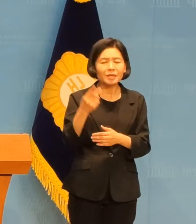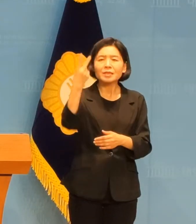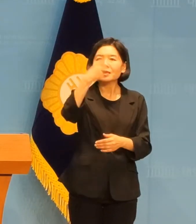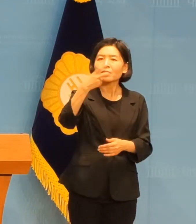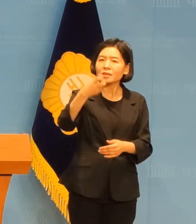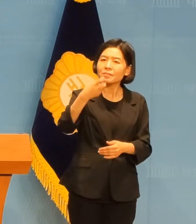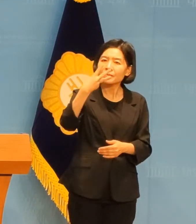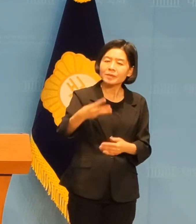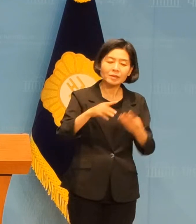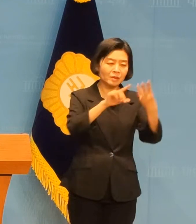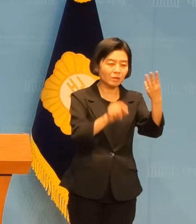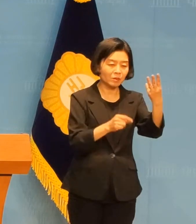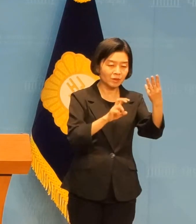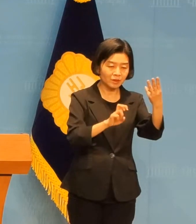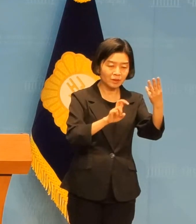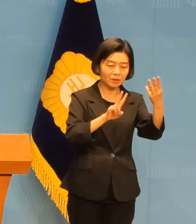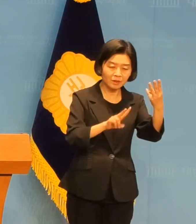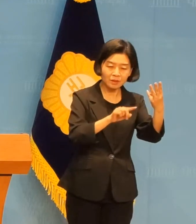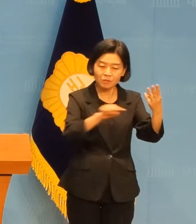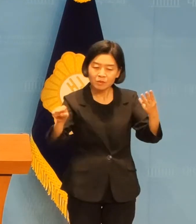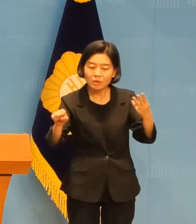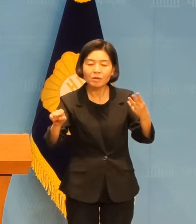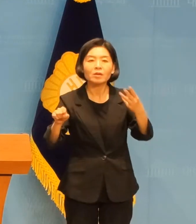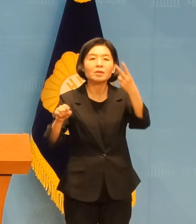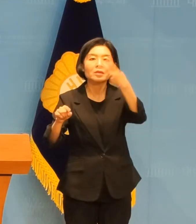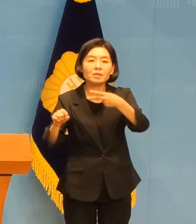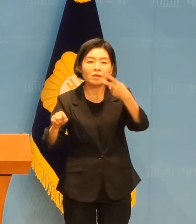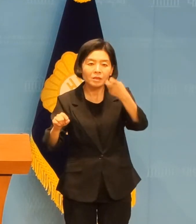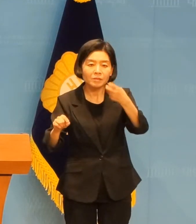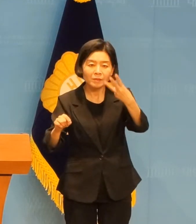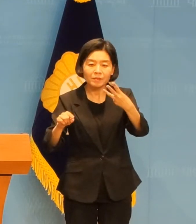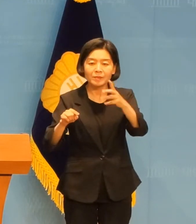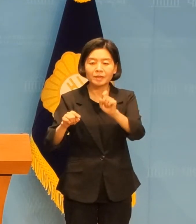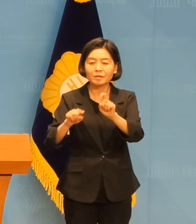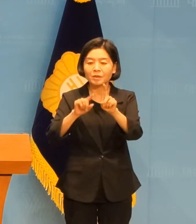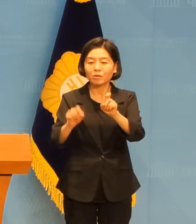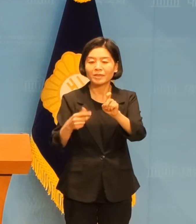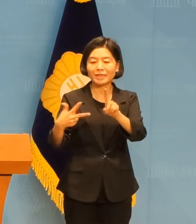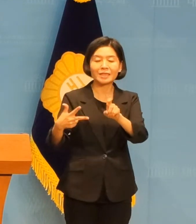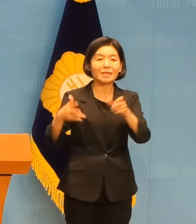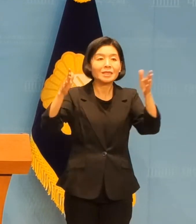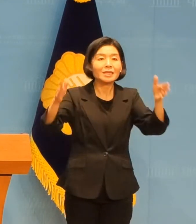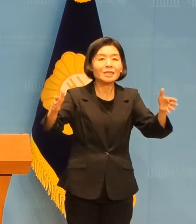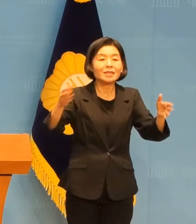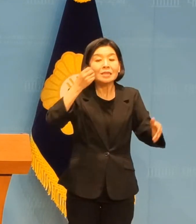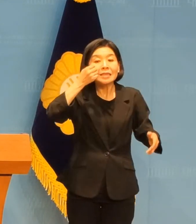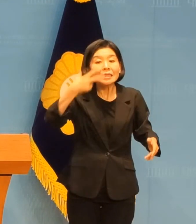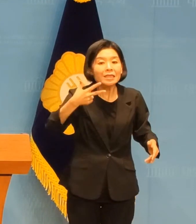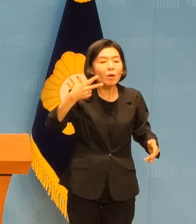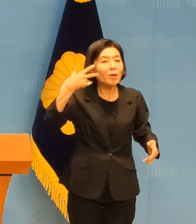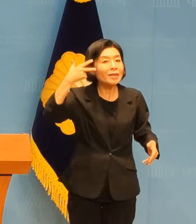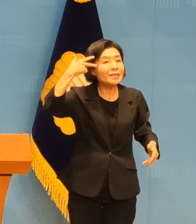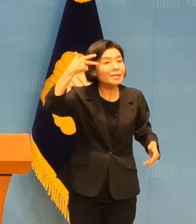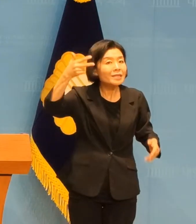3월 22일부터 2023년 11월 7일까지 정확히 7개월 7일